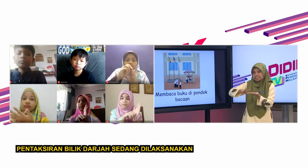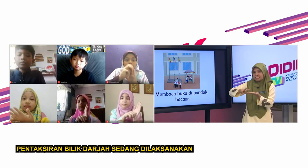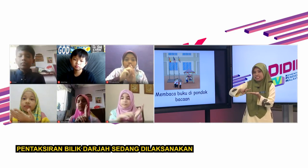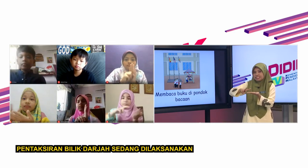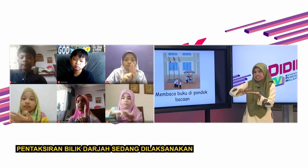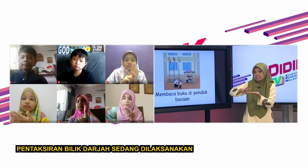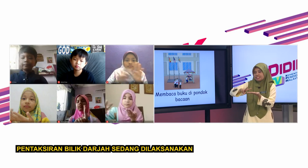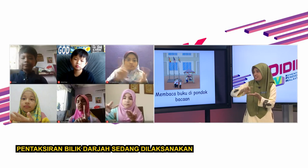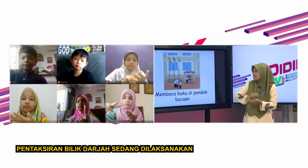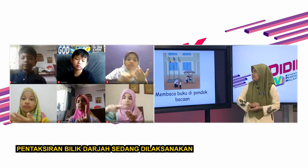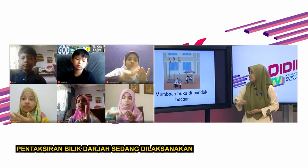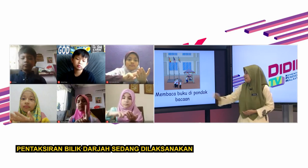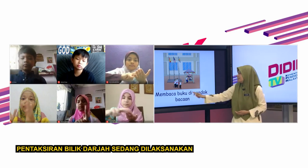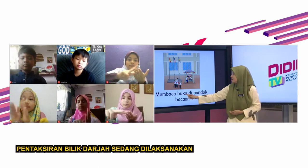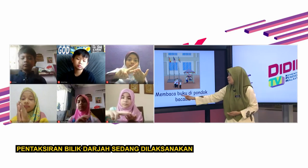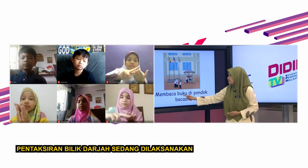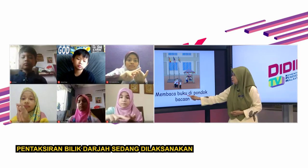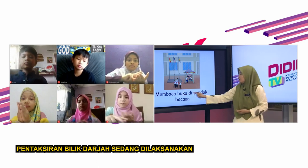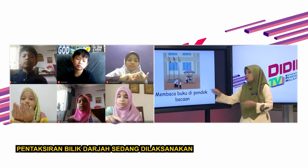Baca.